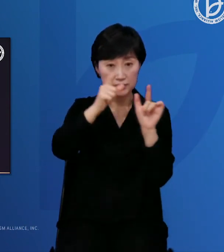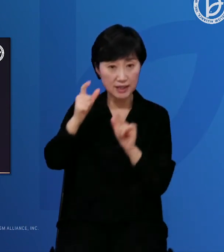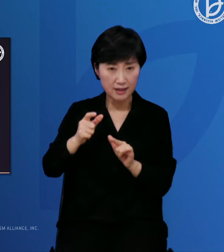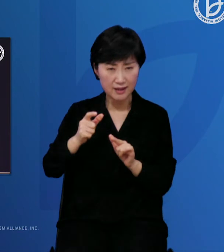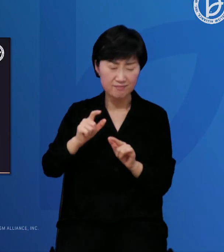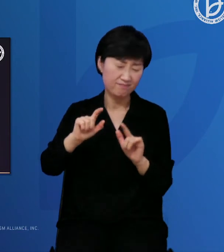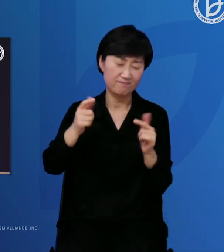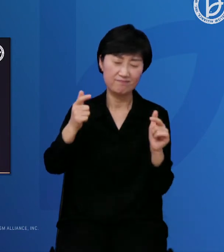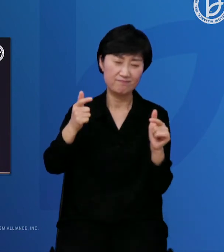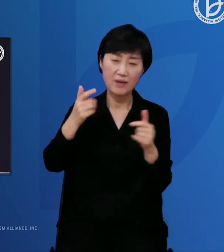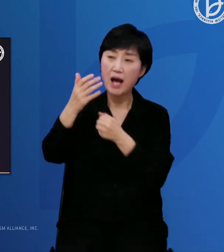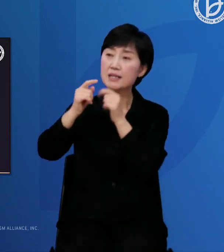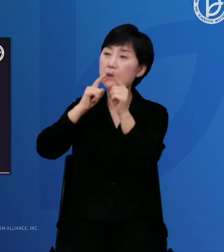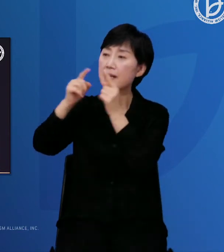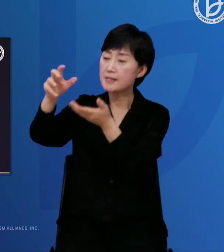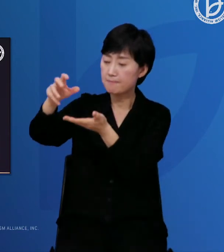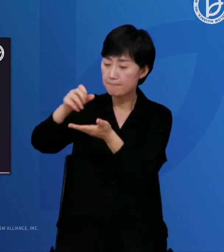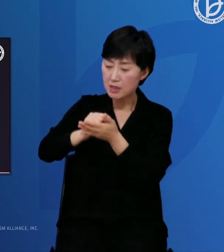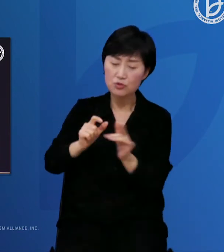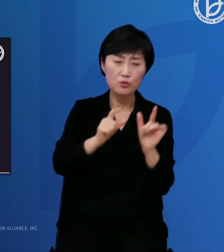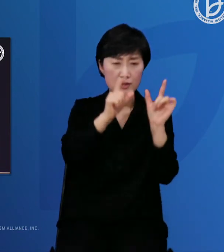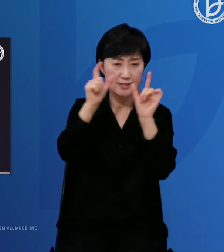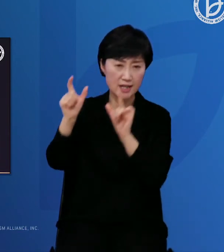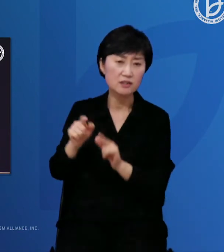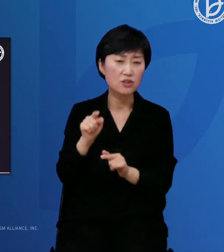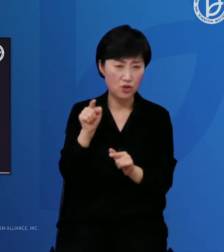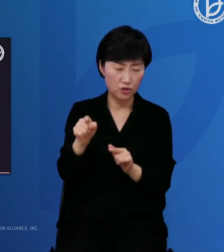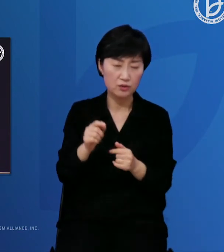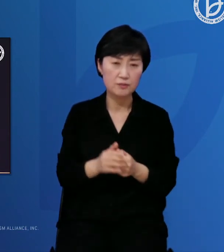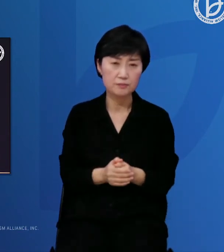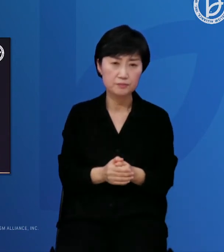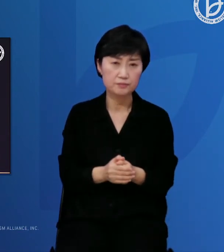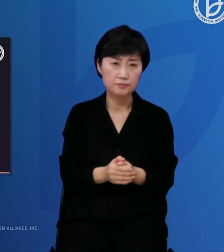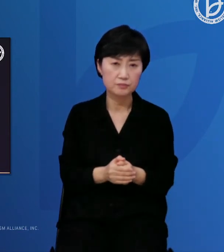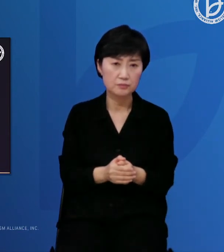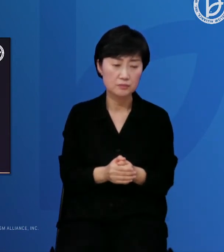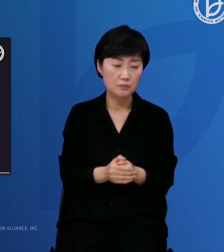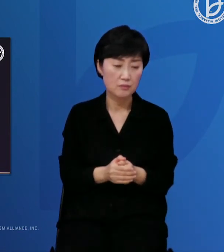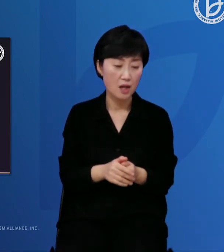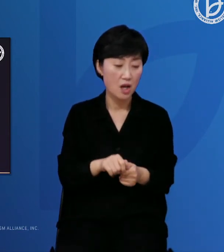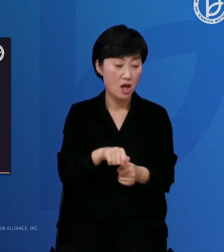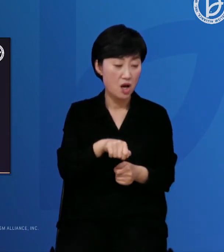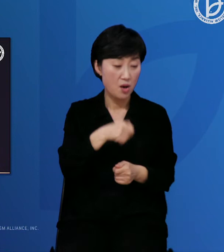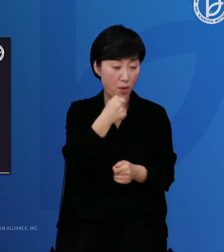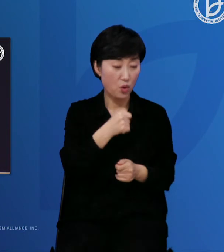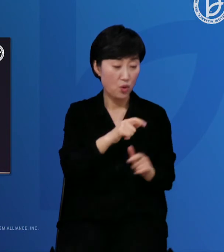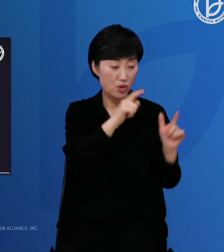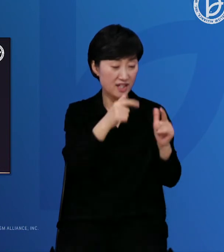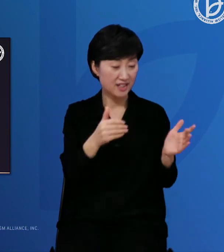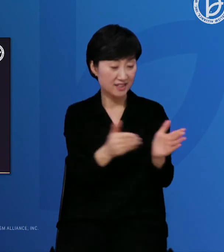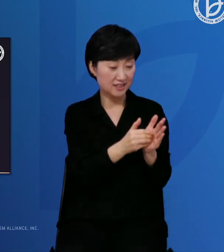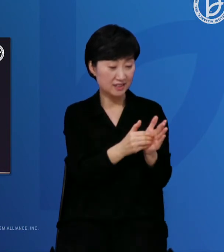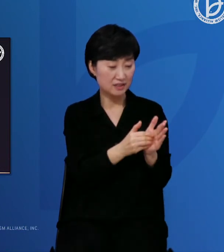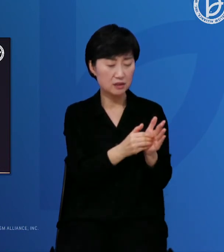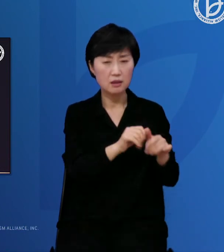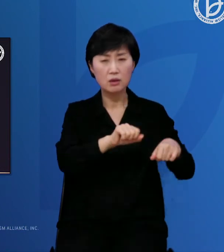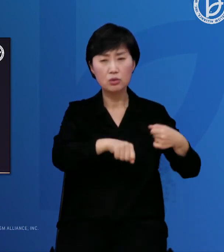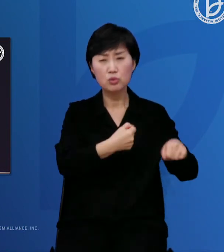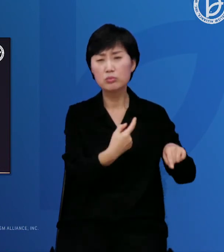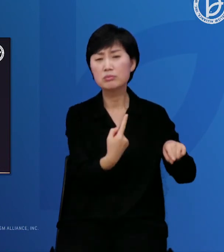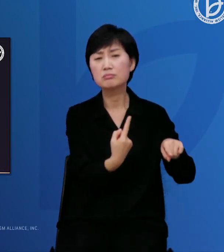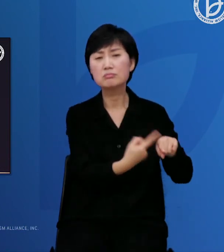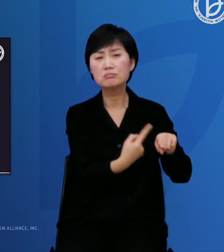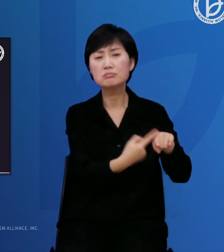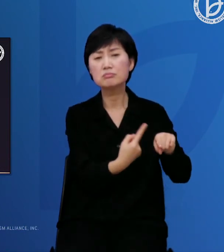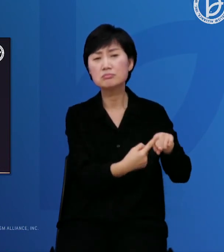shall not live by bread alone, but by every word that comes from the mouth of God. 떡으로만 살 수 있는 것은 짐승이에요. 그렇죠? If you can live by bread alone, then